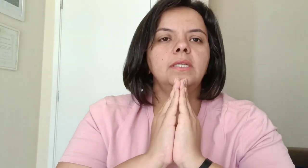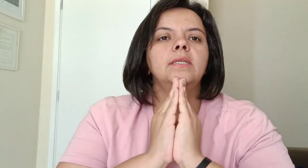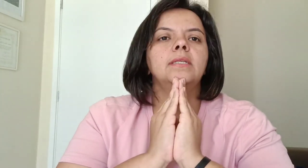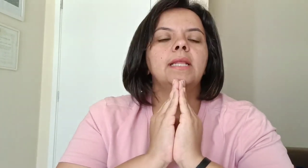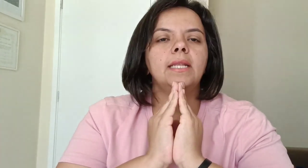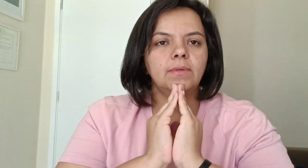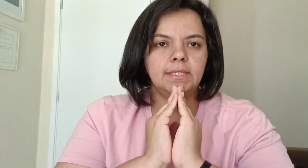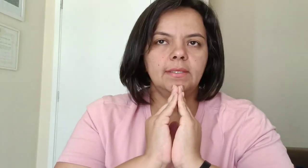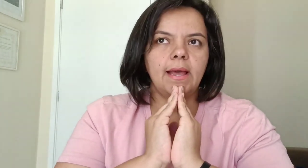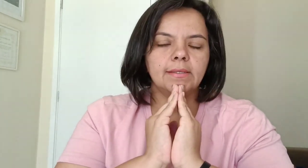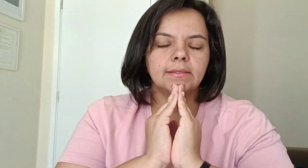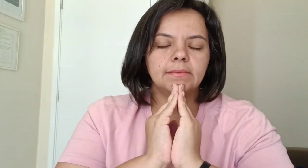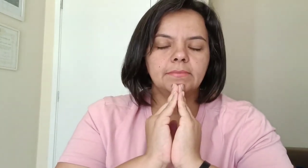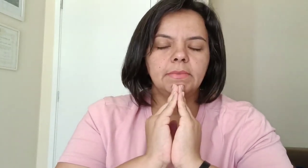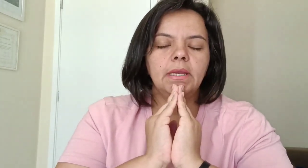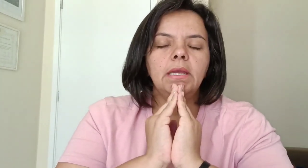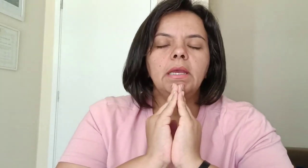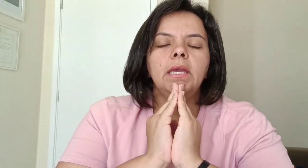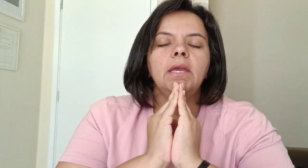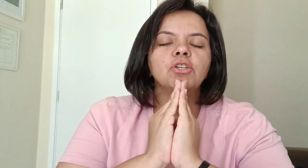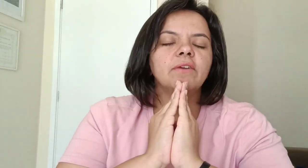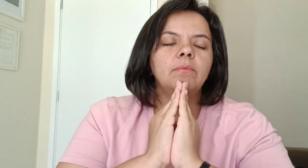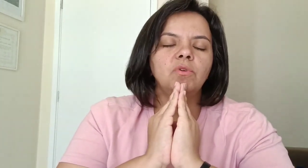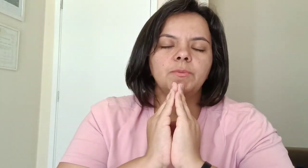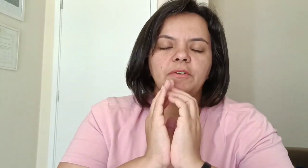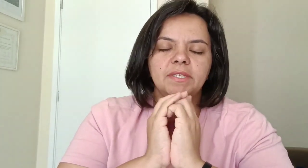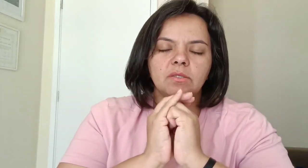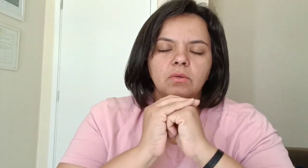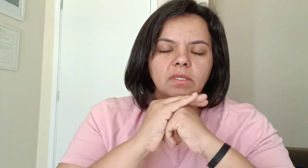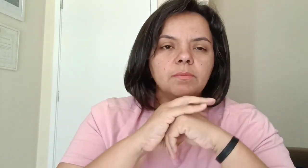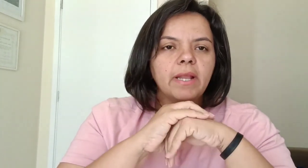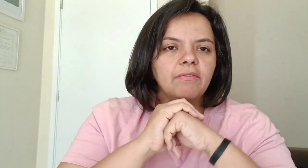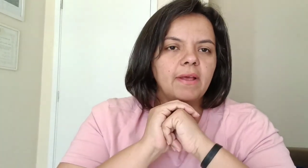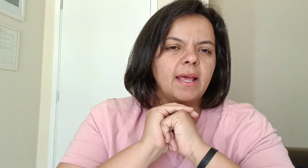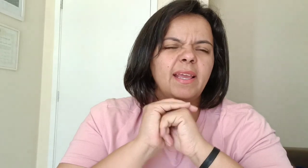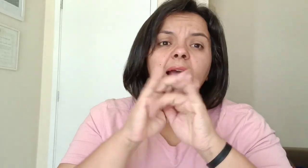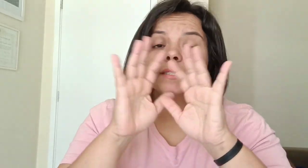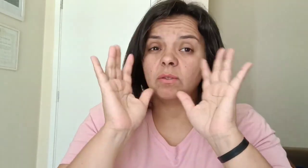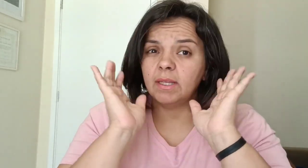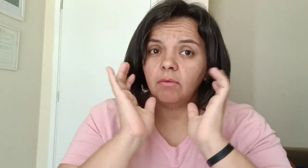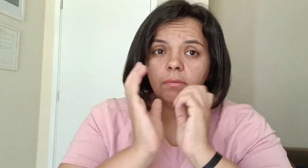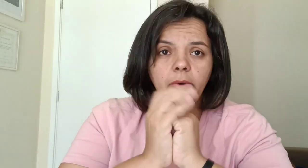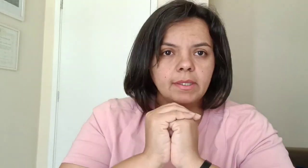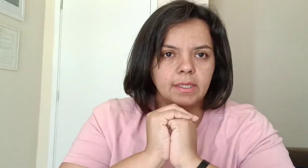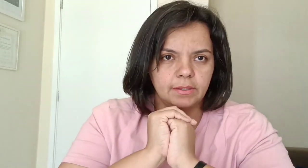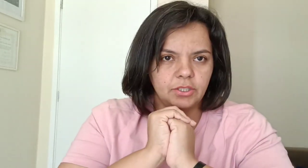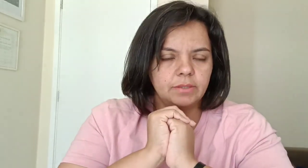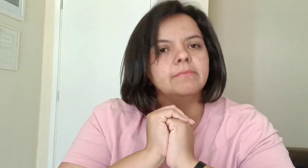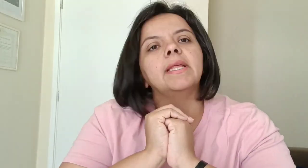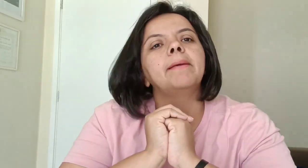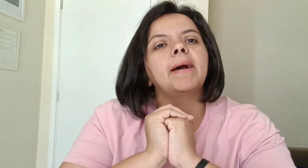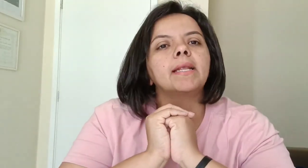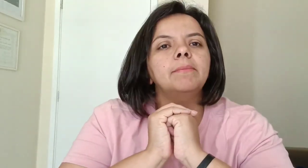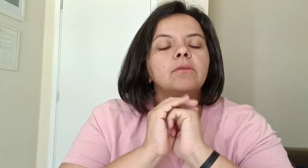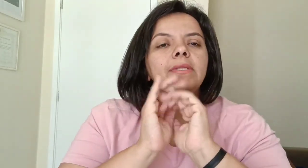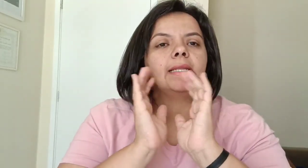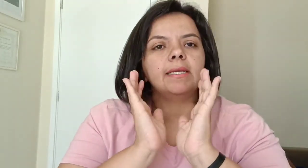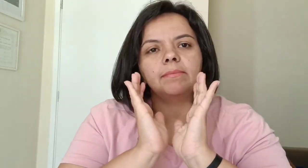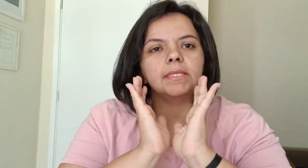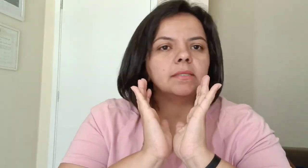importante na língua de sinais. Eu já vi muitos professores por aí falarem, isso não é tão importante, né? Parâmetro de libras não